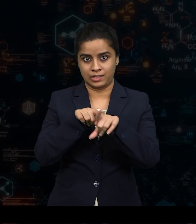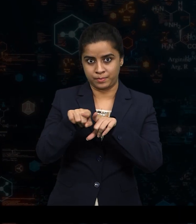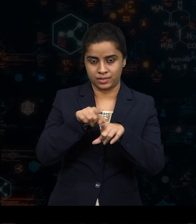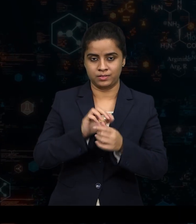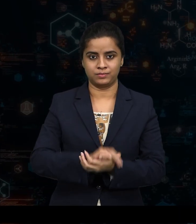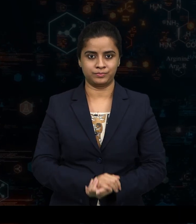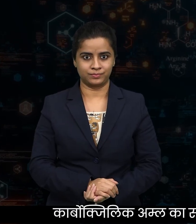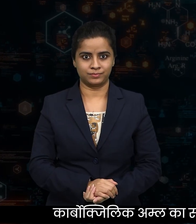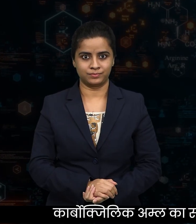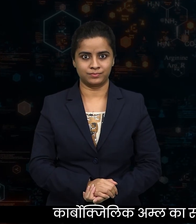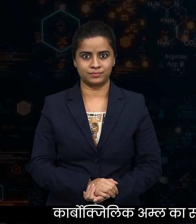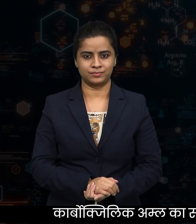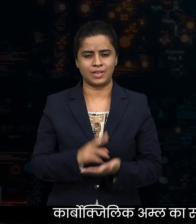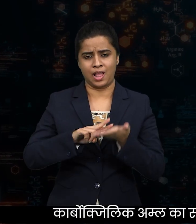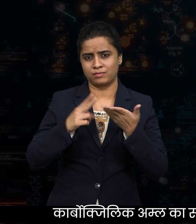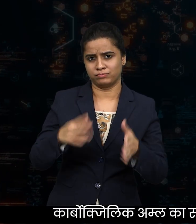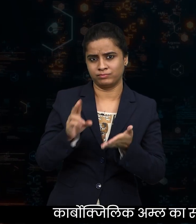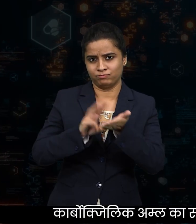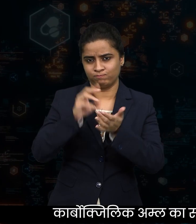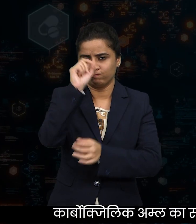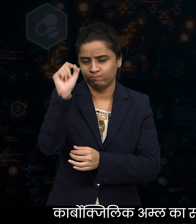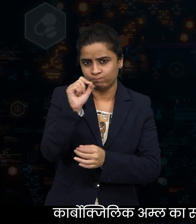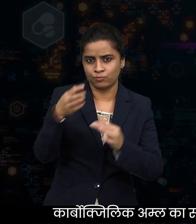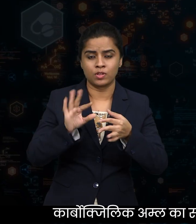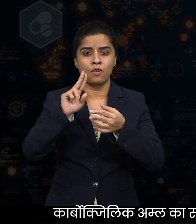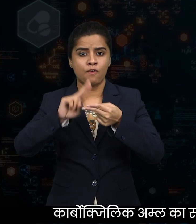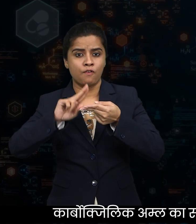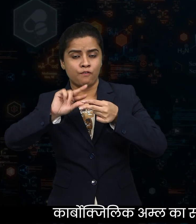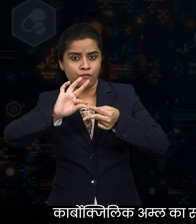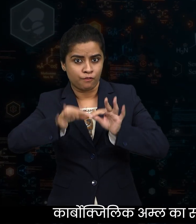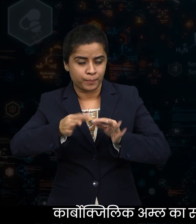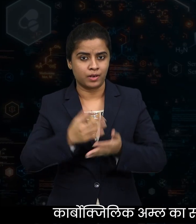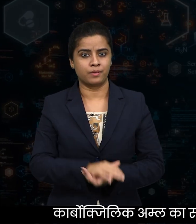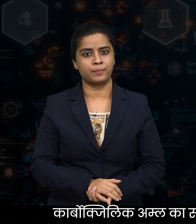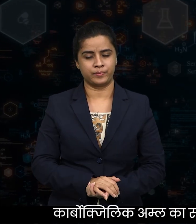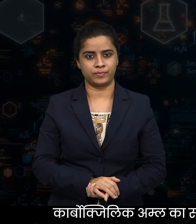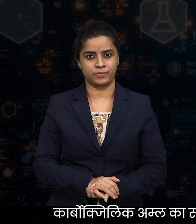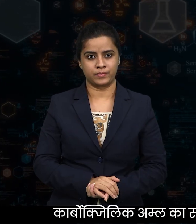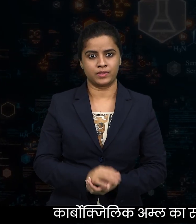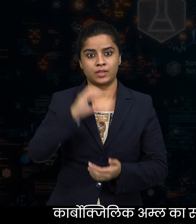हैं। कार्बोक्जिलिक अम्ल का सामान्य आणविक सूत्र और